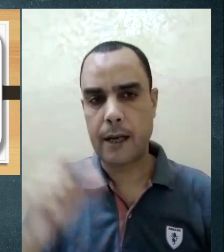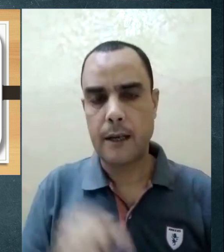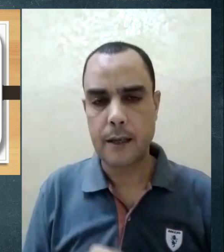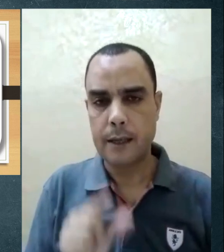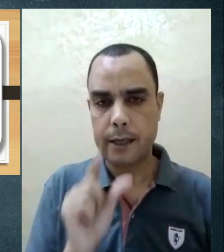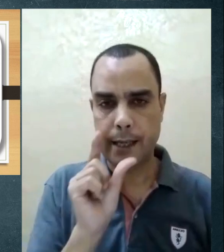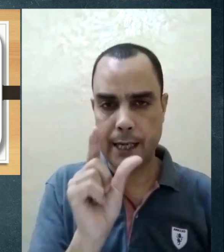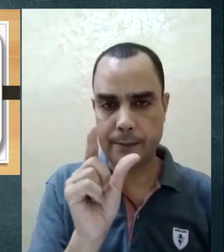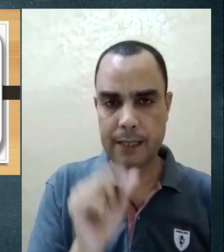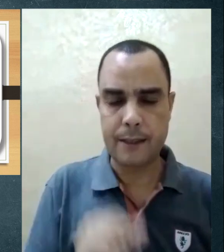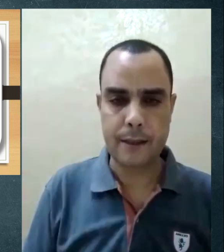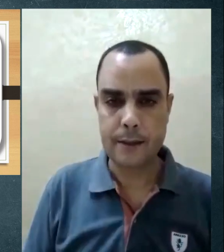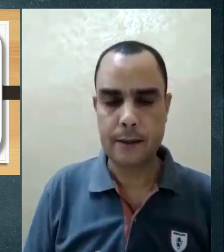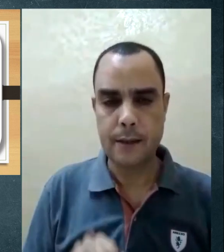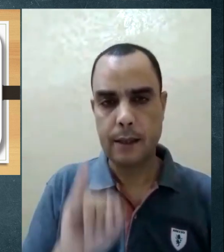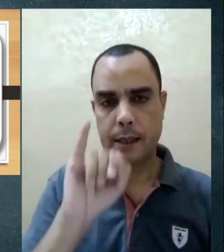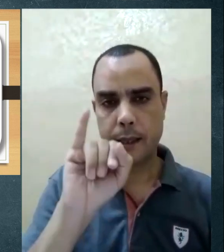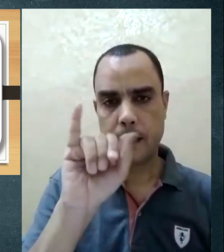معنى كلمة